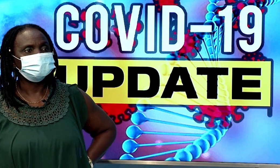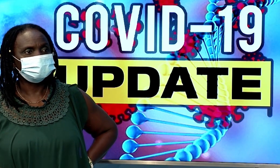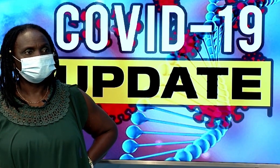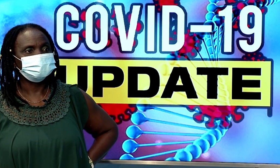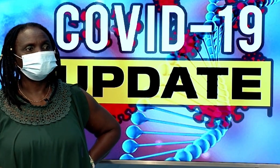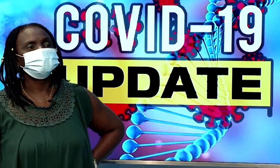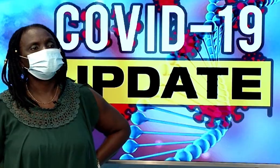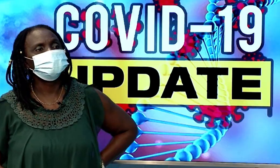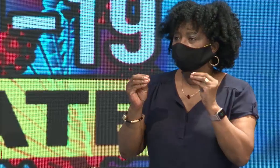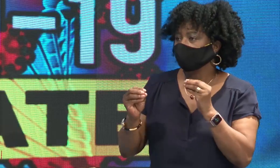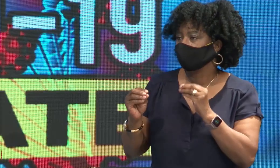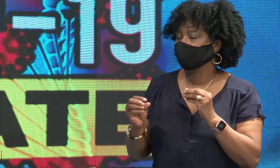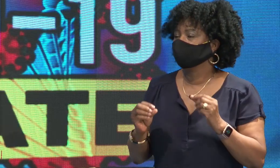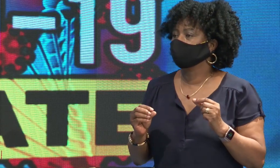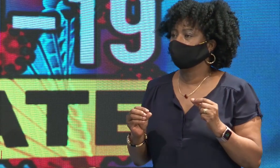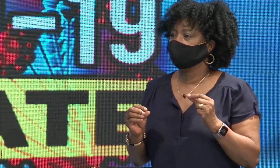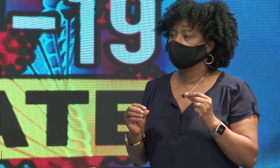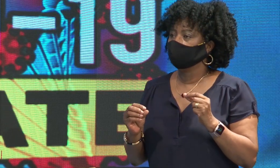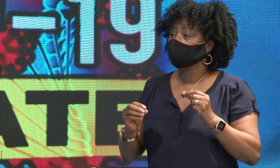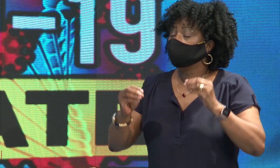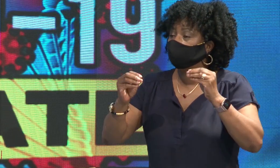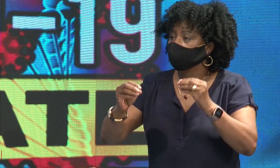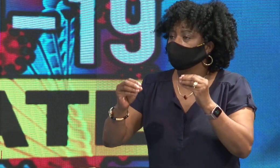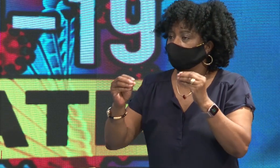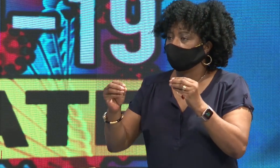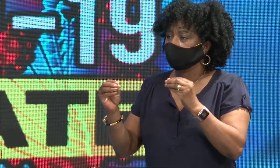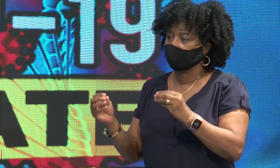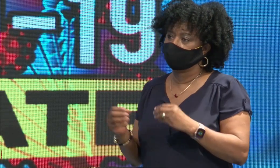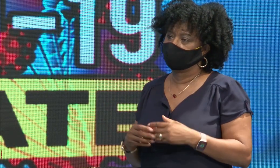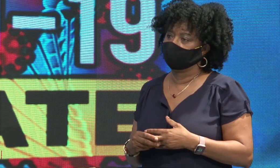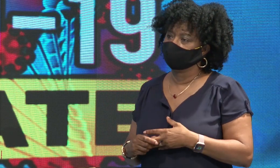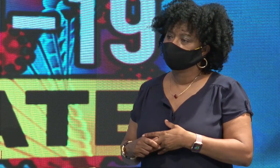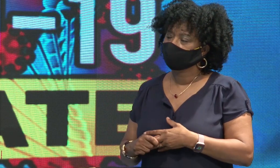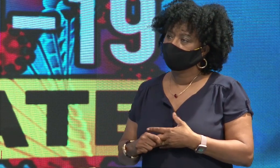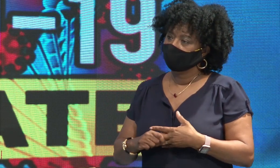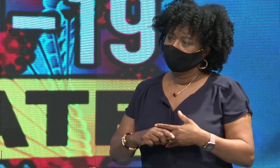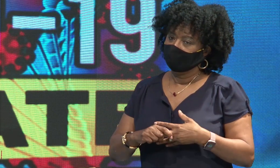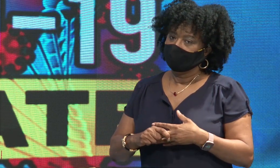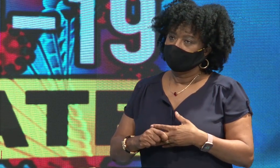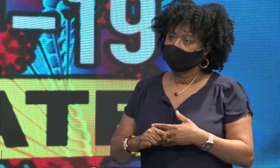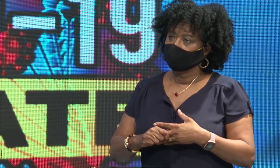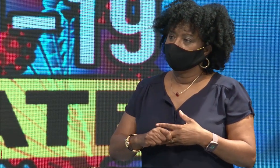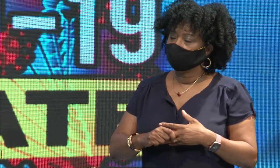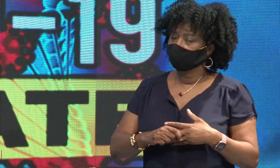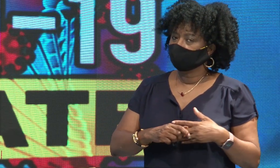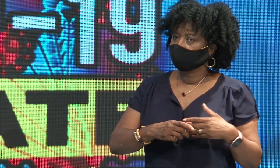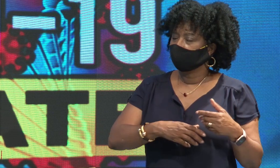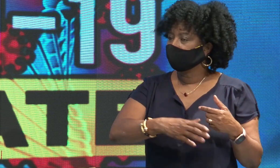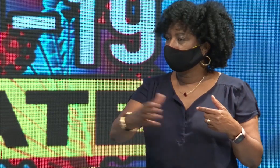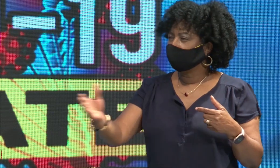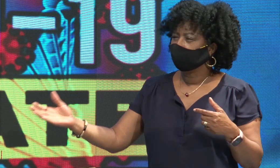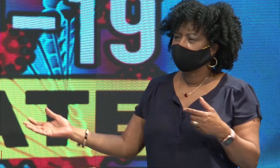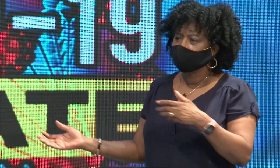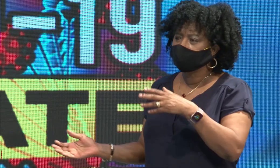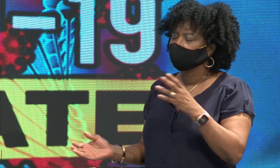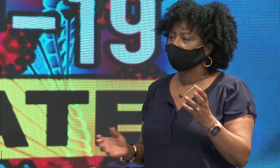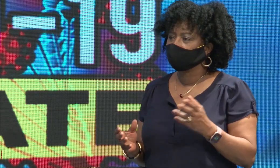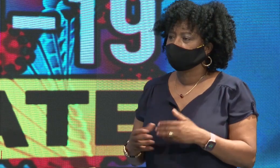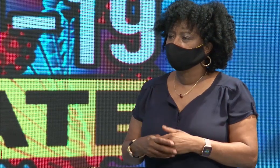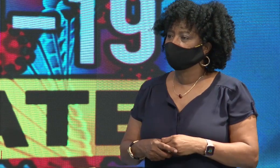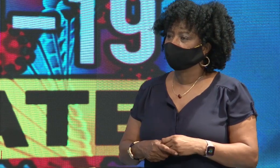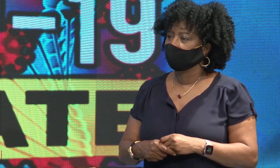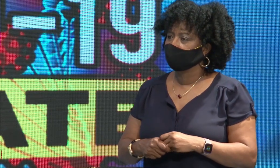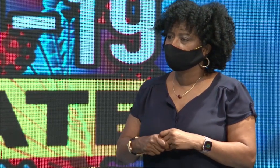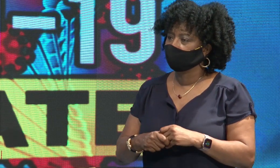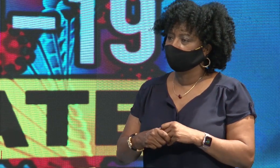mogelijk geld bij elkaar te verzamelen, mm-hmm. just in case. Ja. En terwijl de hele wereld